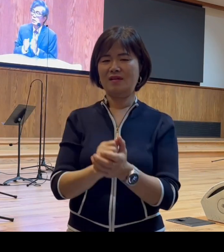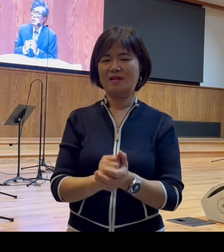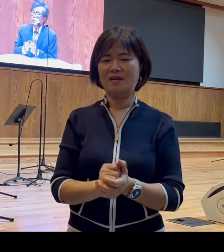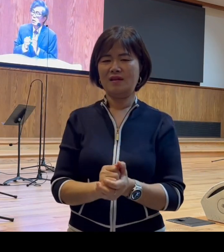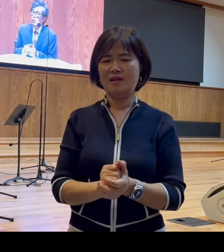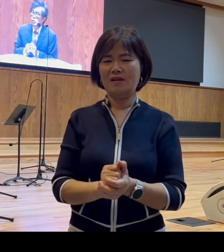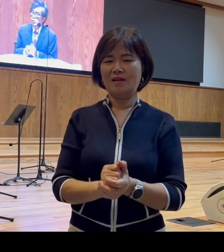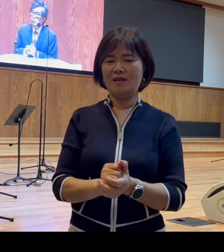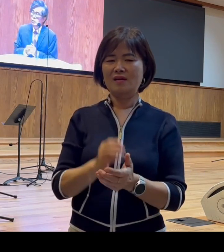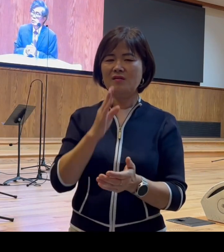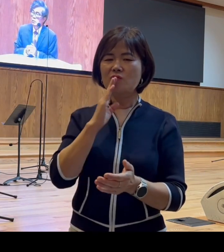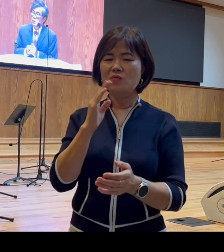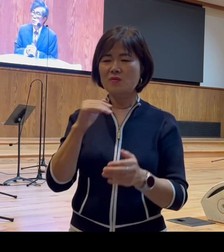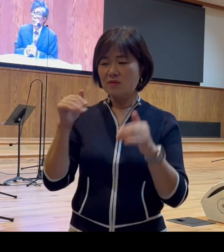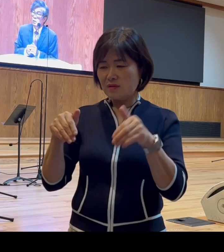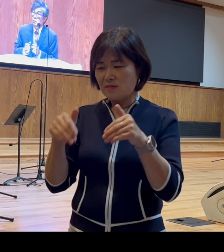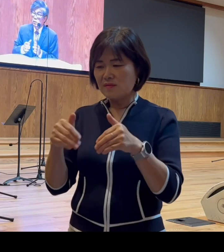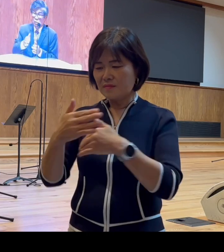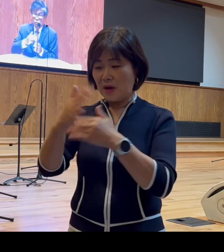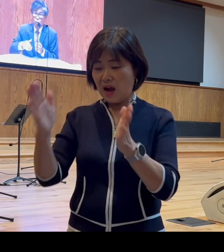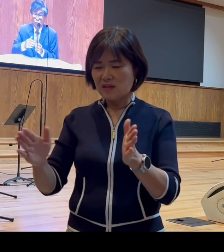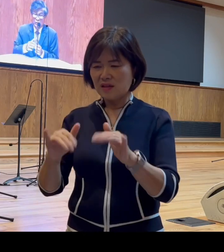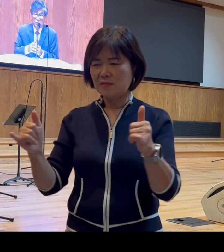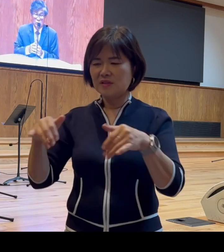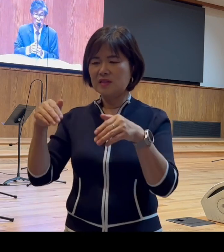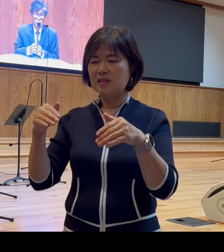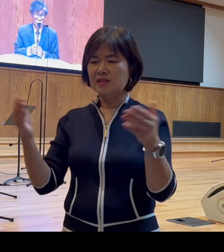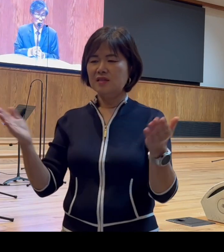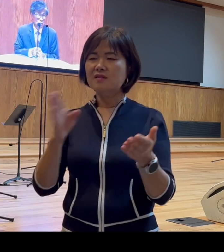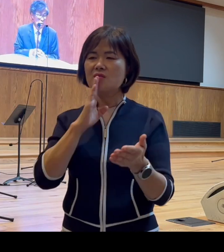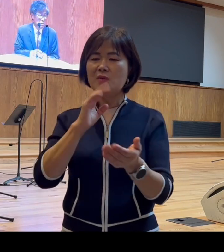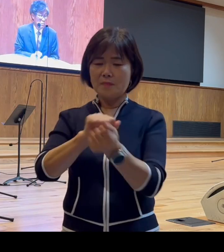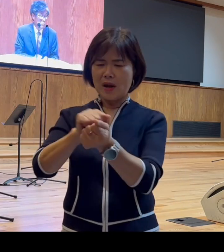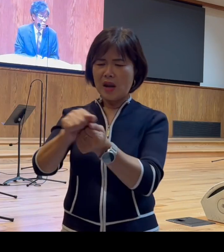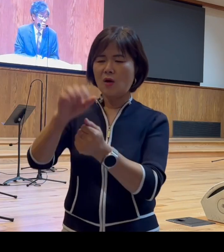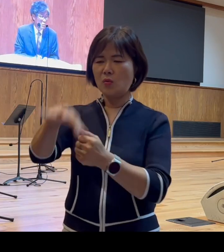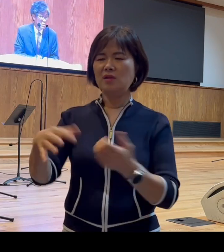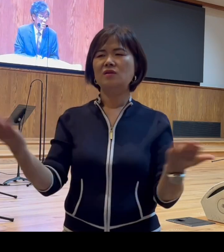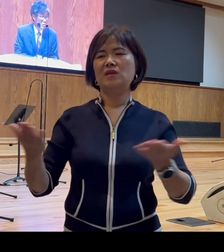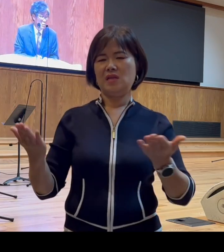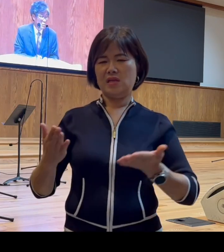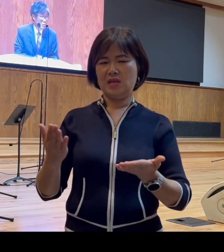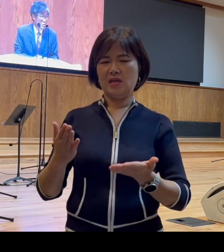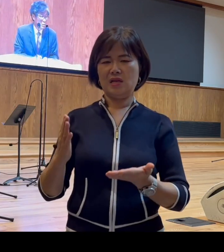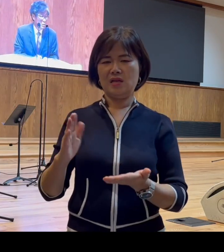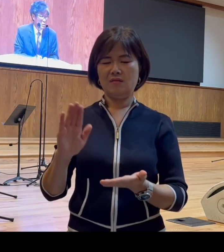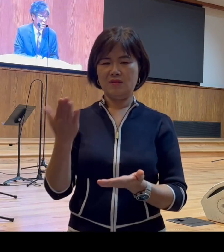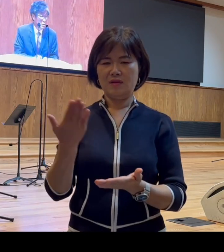이제 방지기는 세탁소 하는 분이에요. 그 소그룹 리더는 세탁소 하는 분이에요.